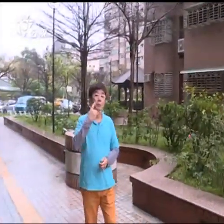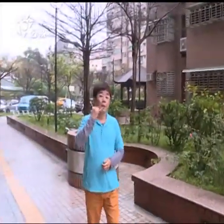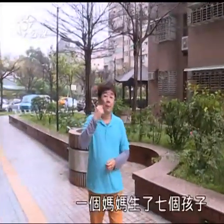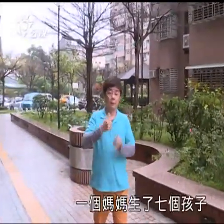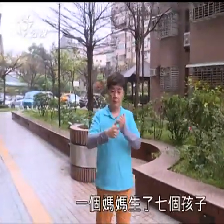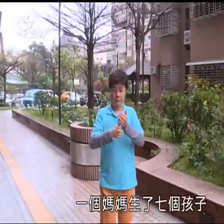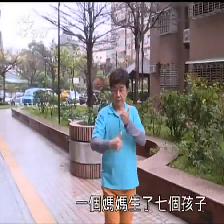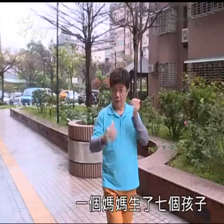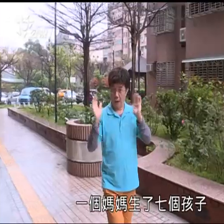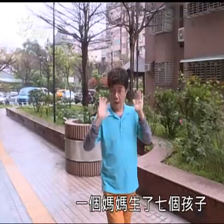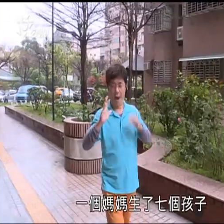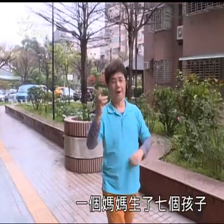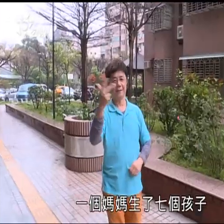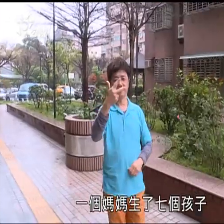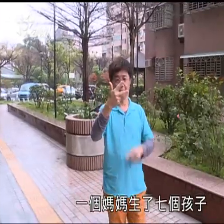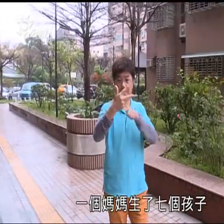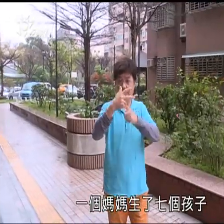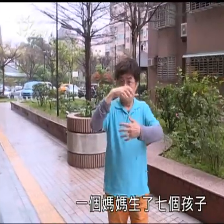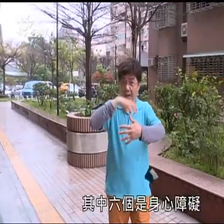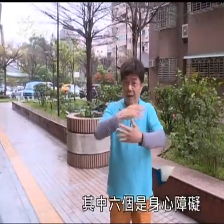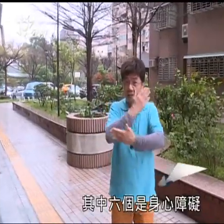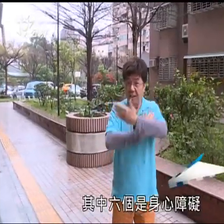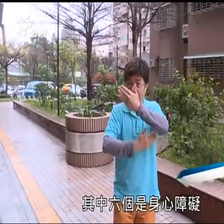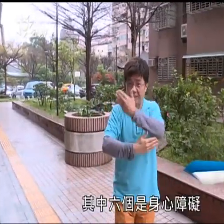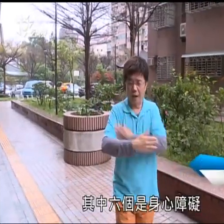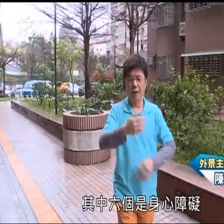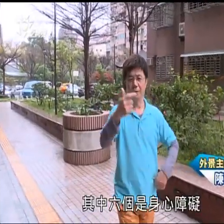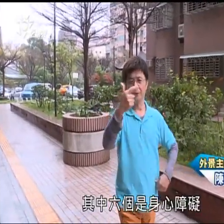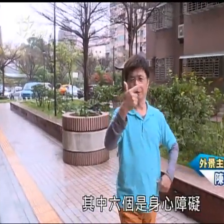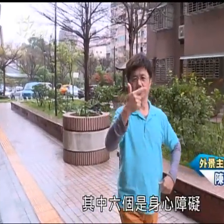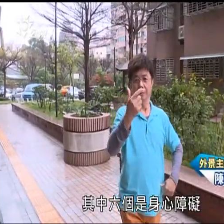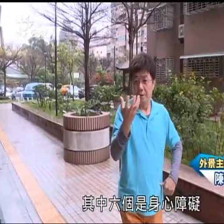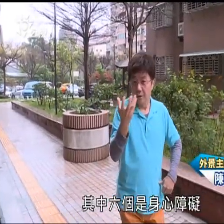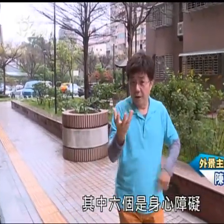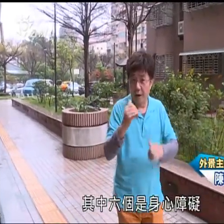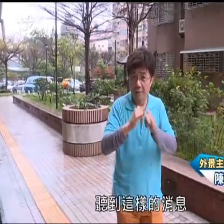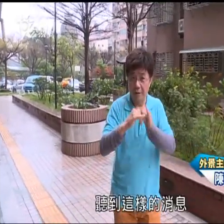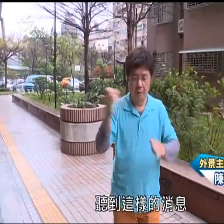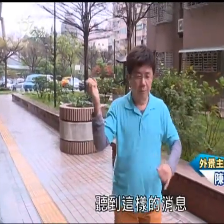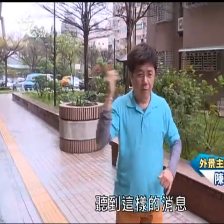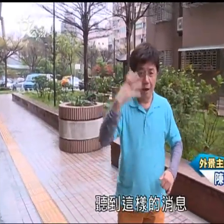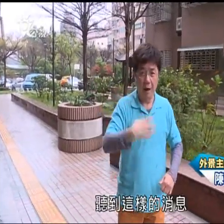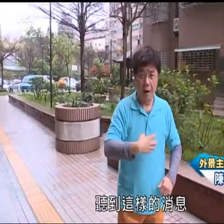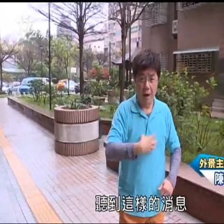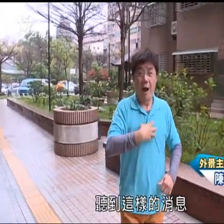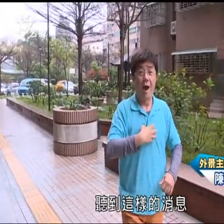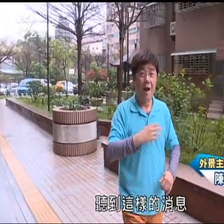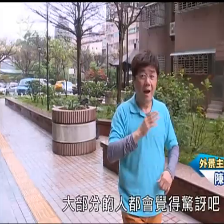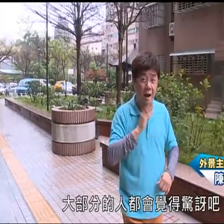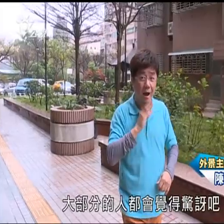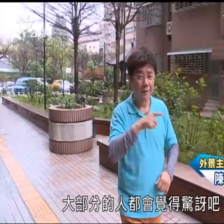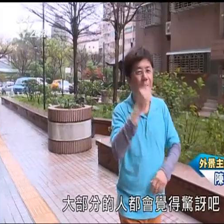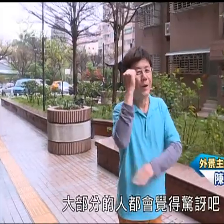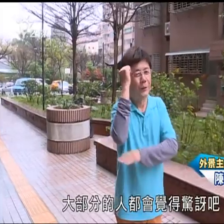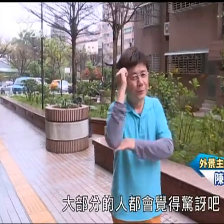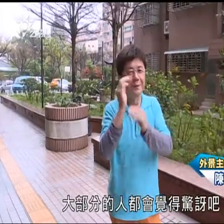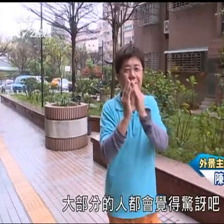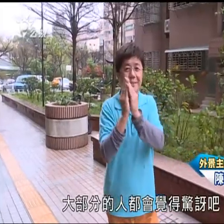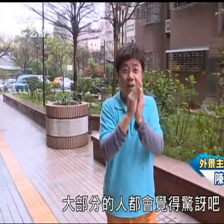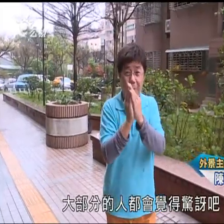一个妈妈生了7个孩子，其中6个是身心障碍。听到这样的消息啊，大部分的人都会觉得惊讶